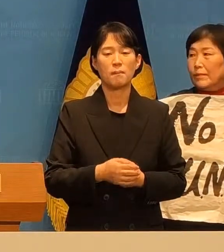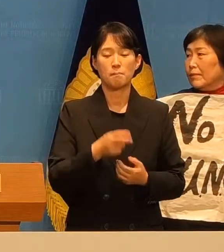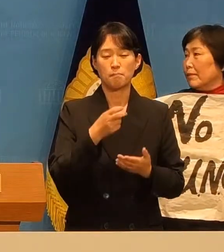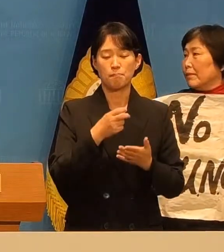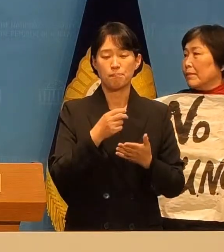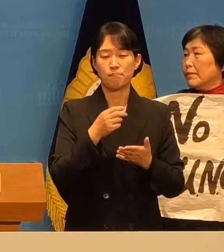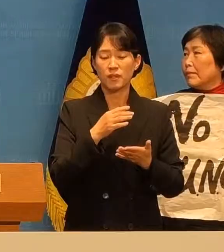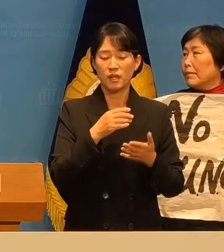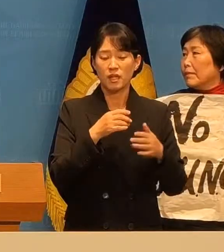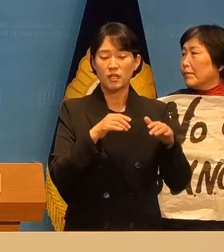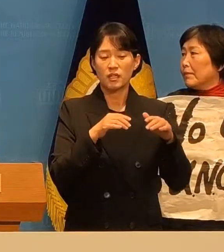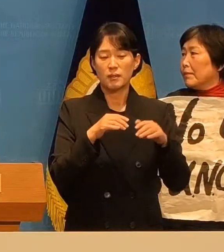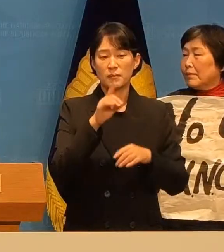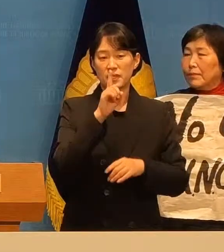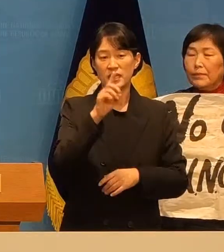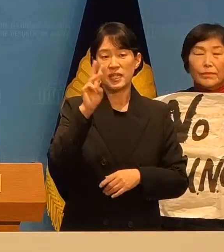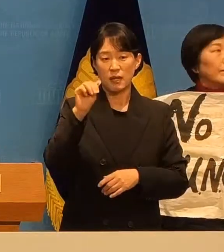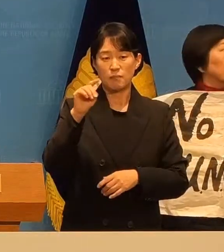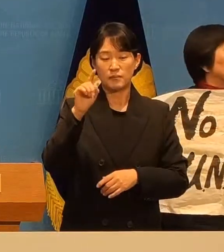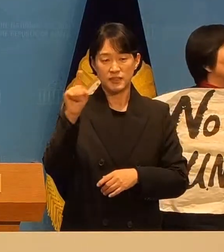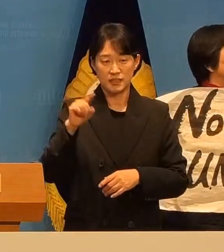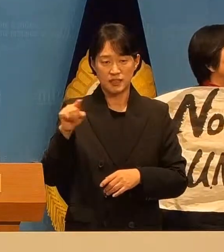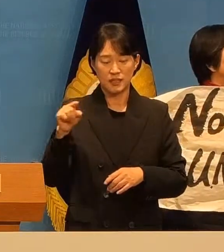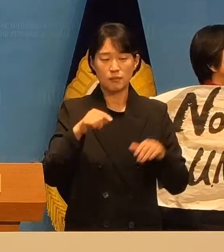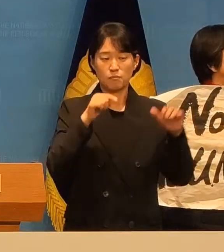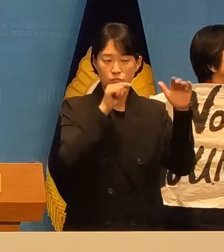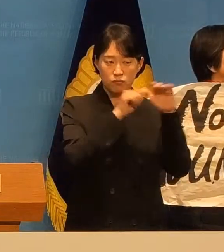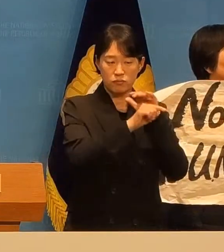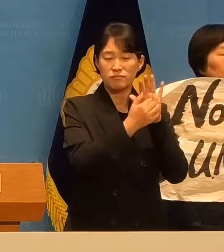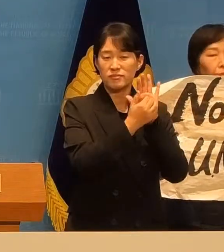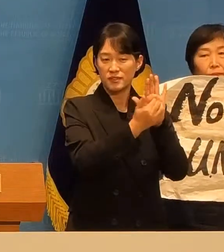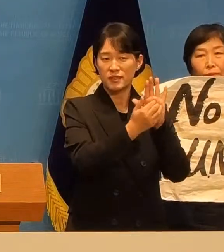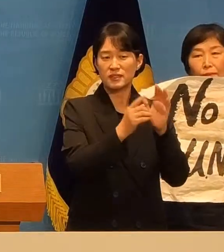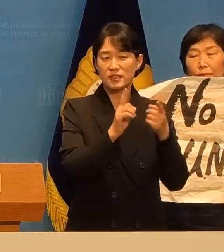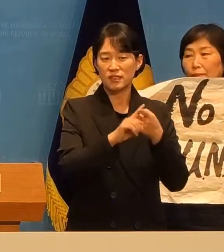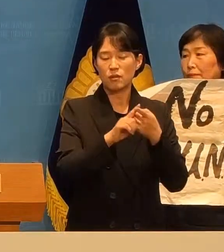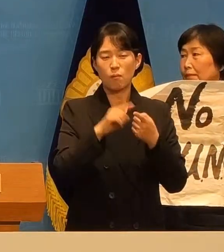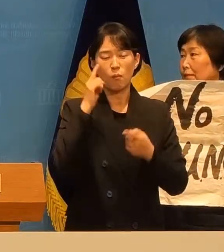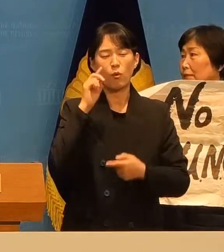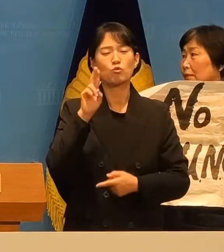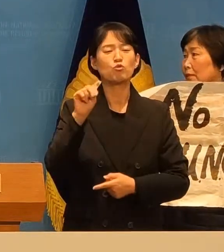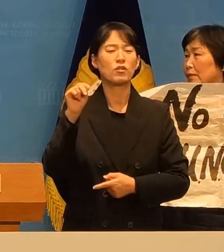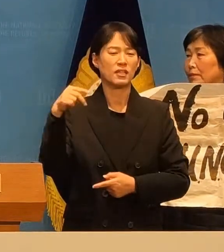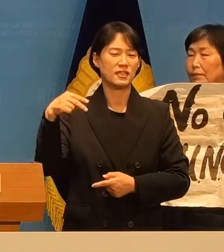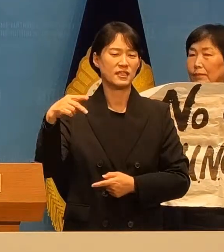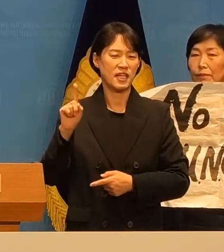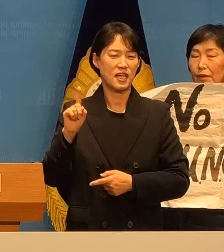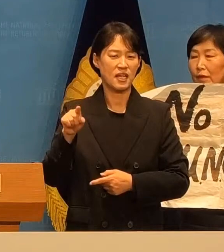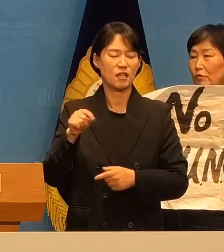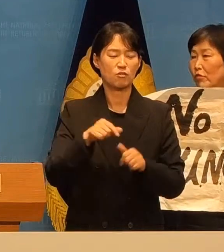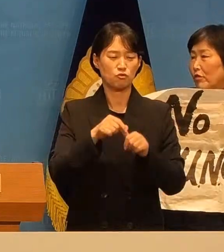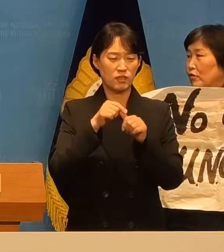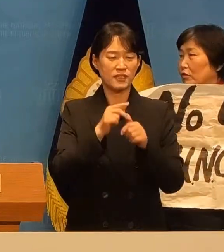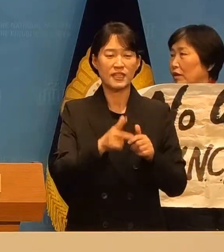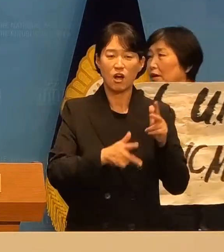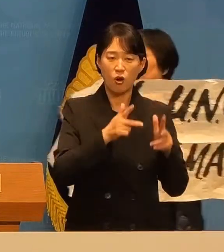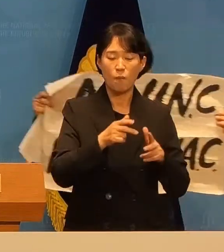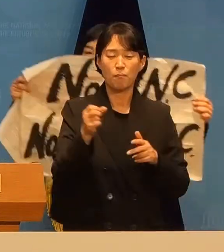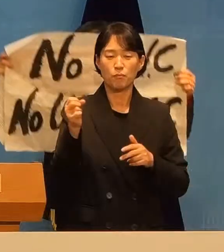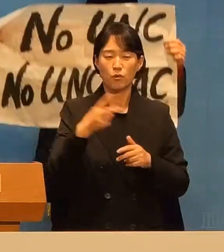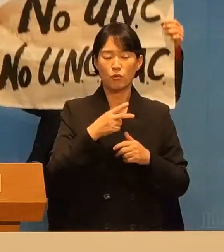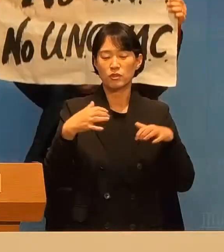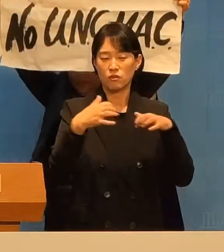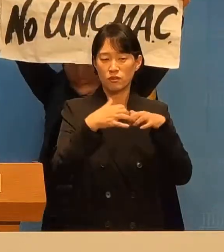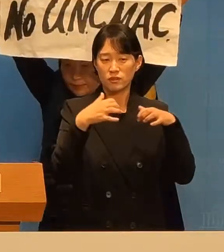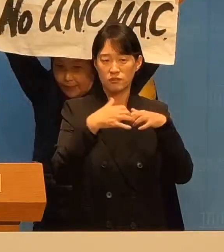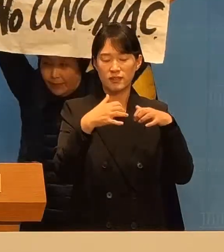출입 금지에 관한 두 가지 예외로 규정을 두고 있는데요. 하나는 유엔사의 민생행정 및 구제 사업이고, 또 하나는 군사정전위의